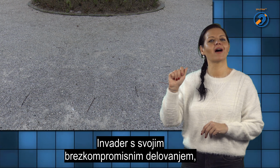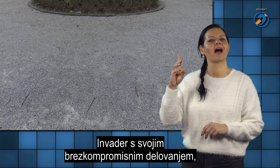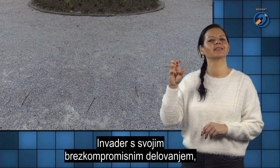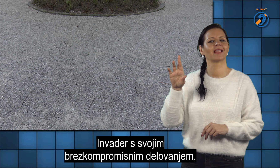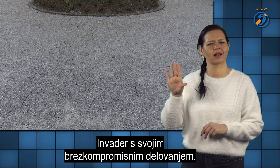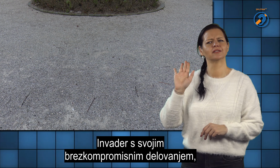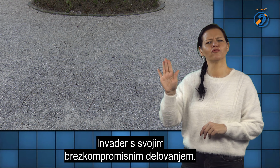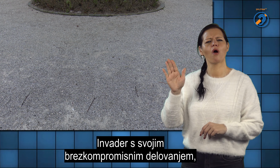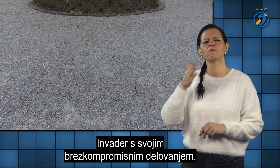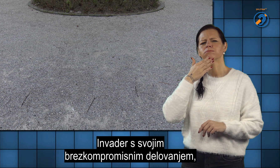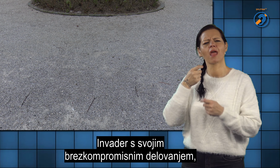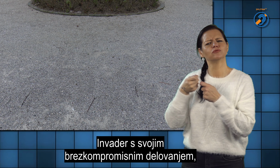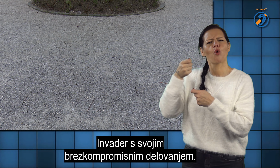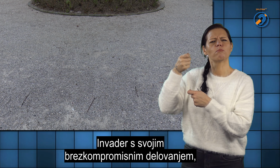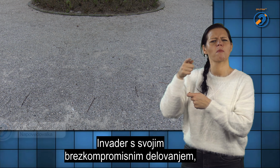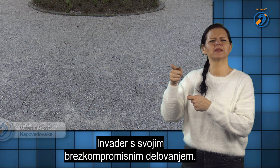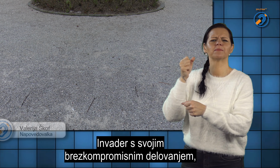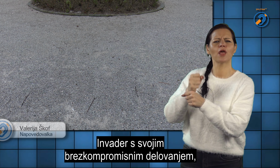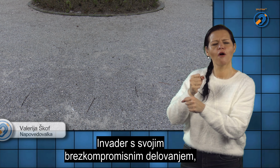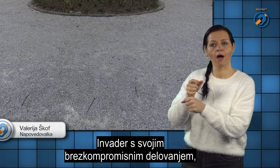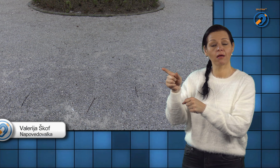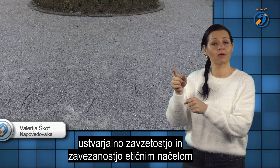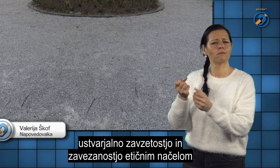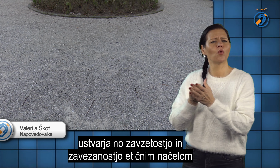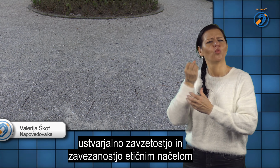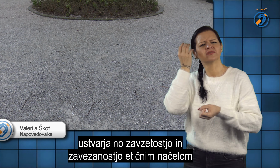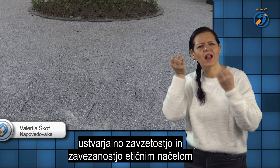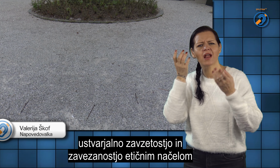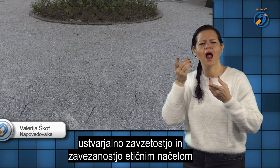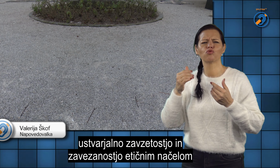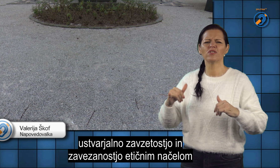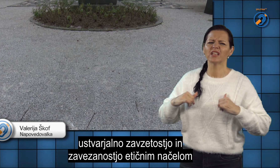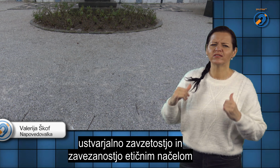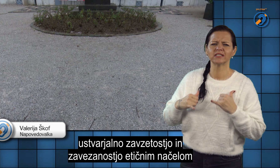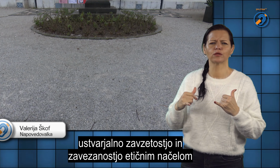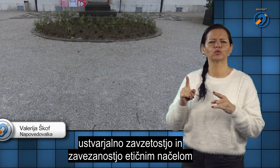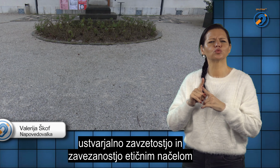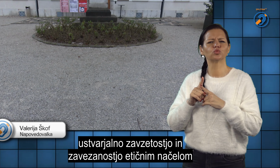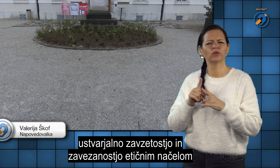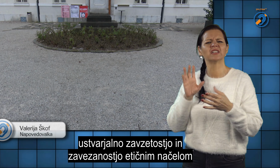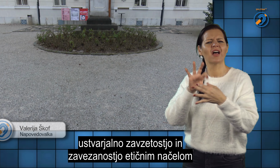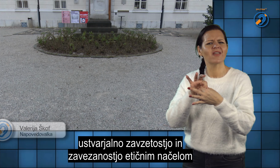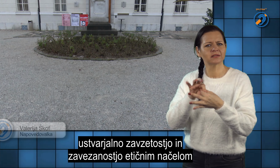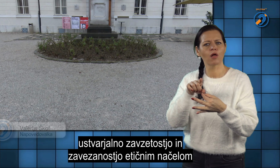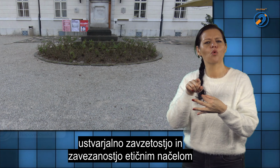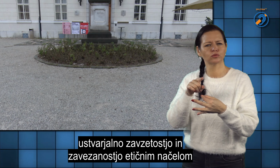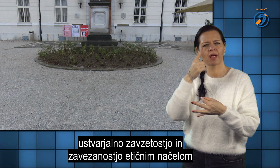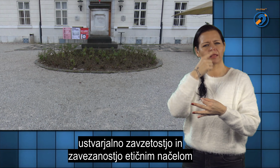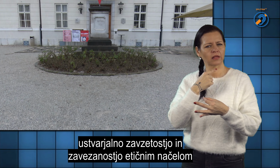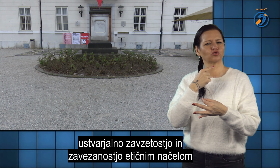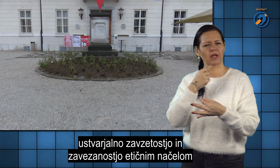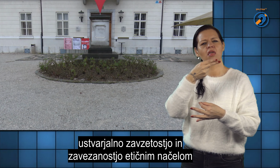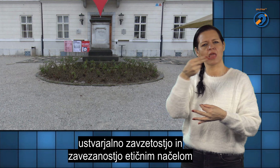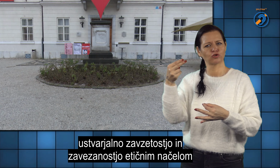Invader s svojim brezkompromisnim delovanjem, ustvarjalno zavzetostjo in zavezanostjo etičnim načelom